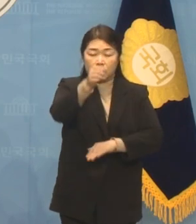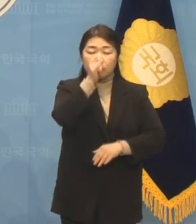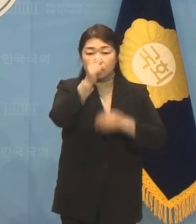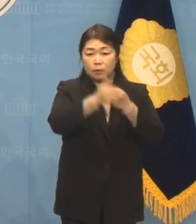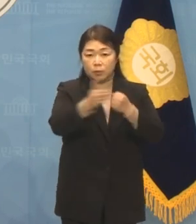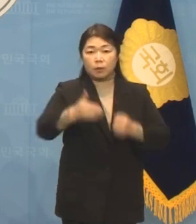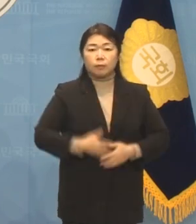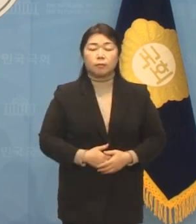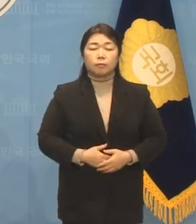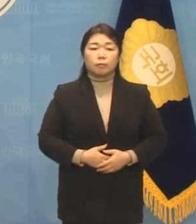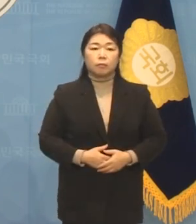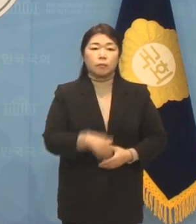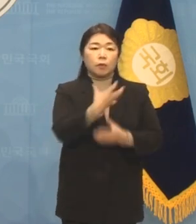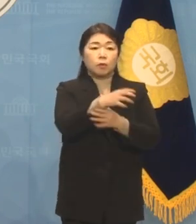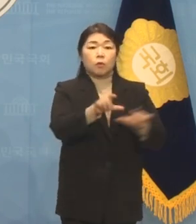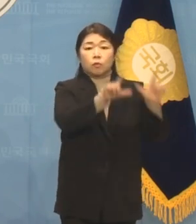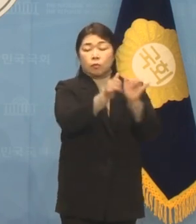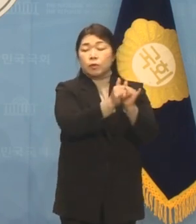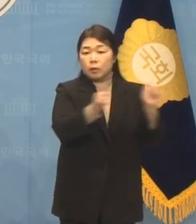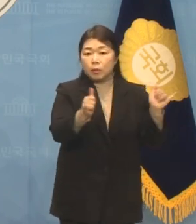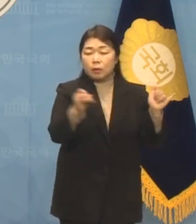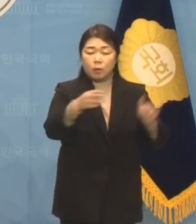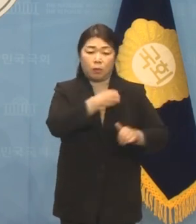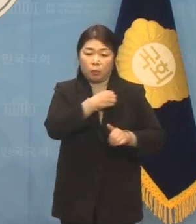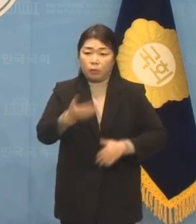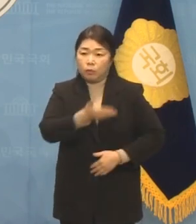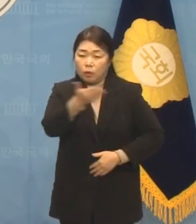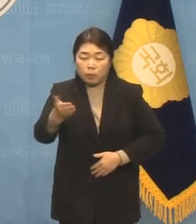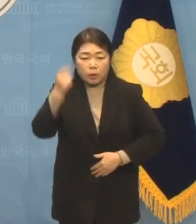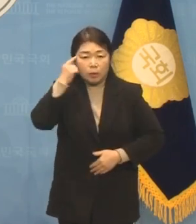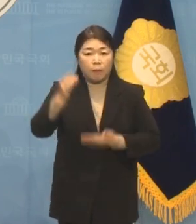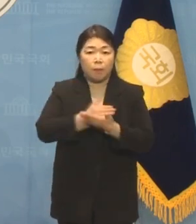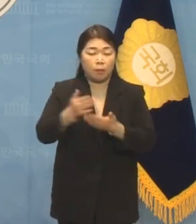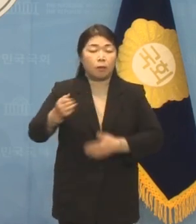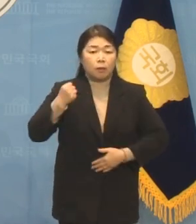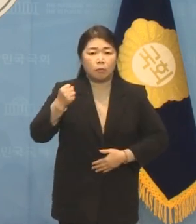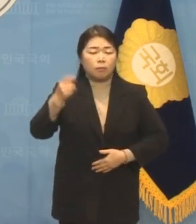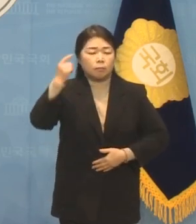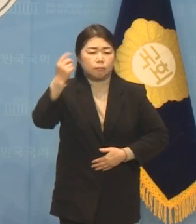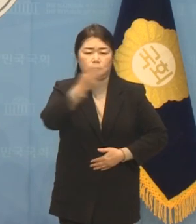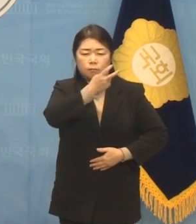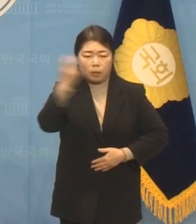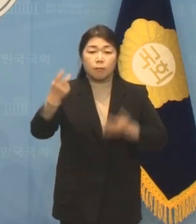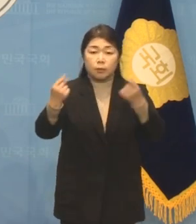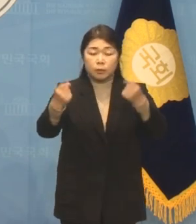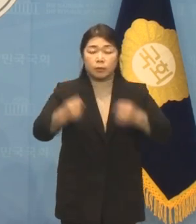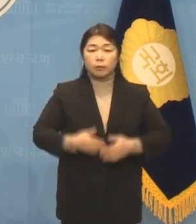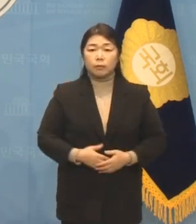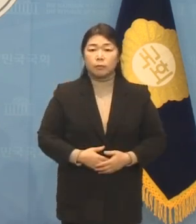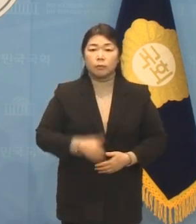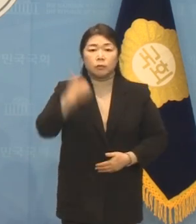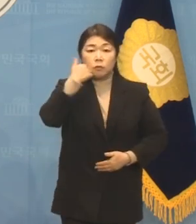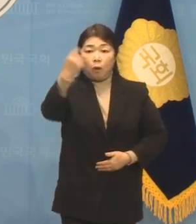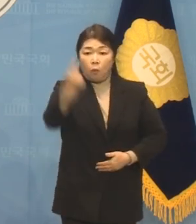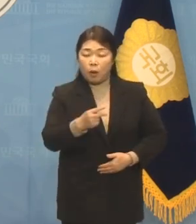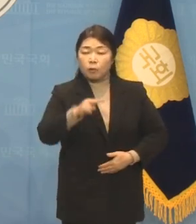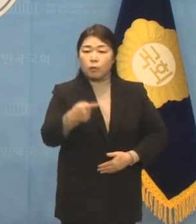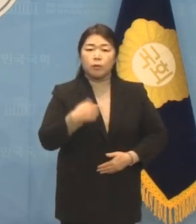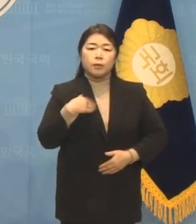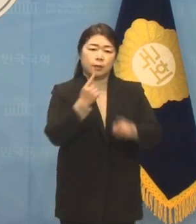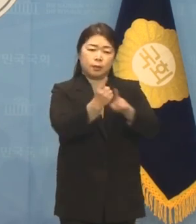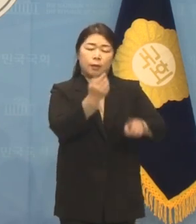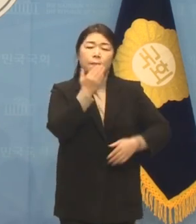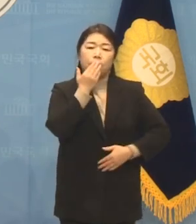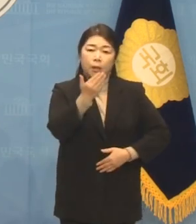당원들의 정치의식과 판단력은 매우 뛰어납니다. 어떤 상대가 나와도 이길 수